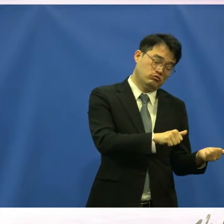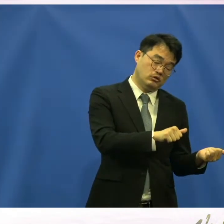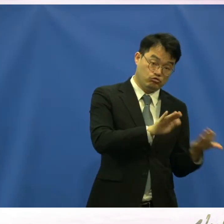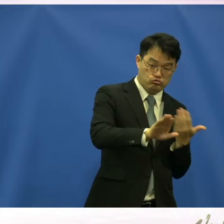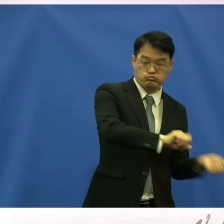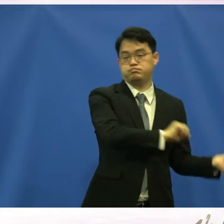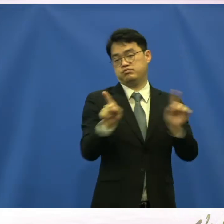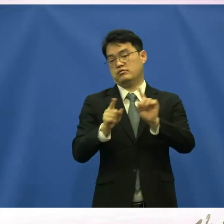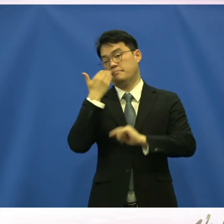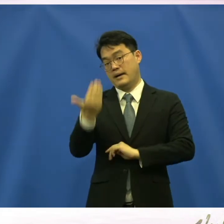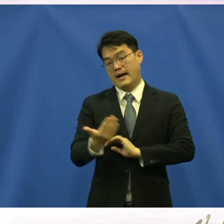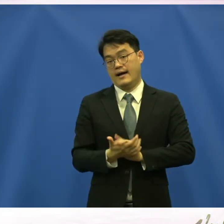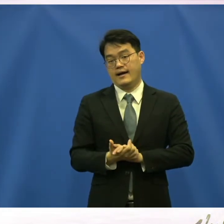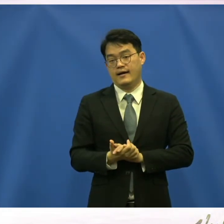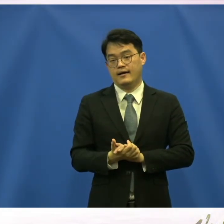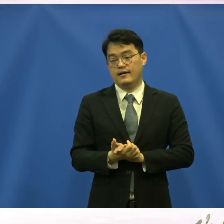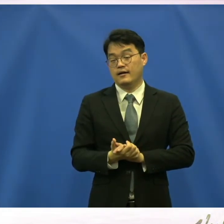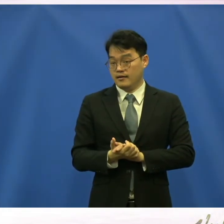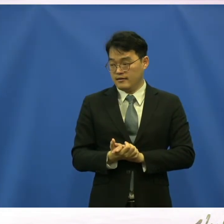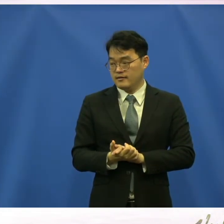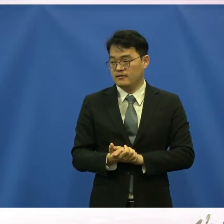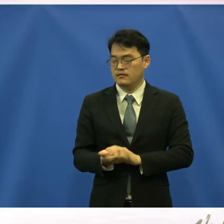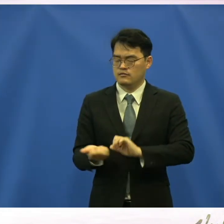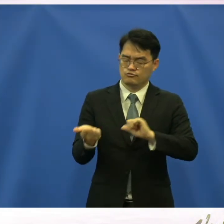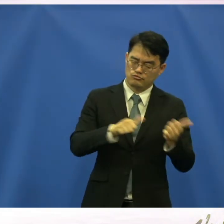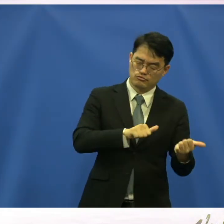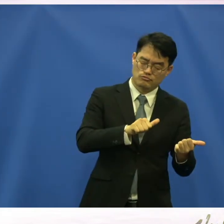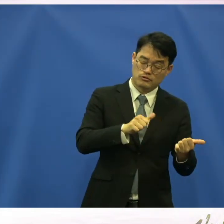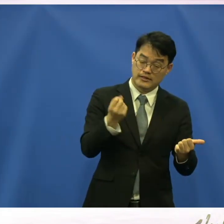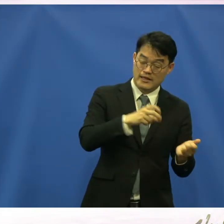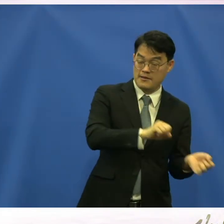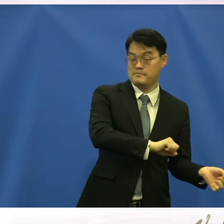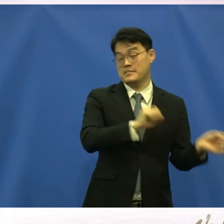그러니까 죽는 경험과 다시 살아나는 경험, 이걸 해야 된다.